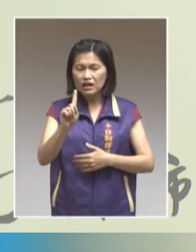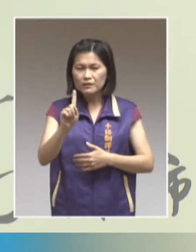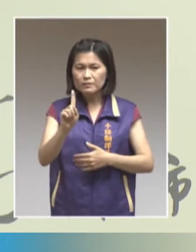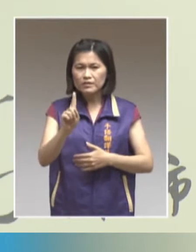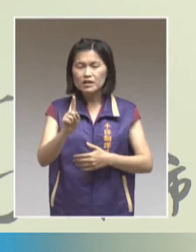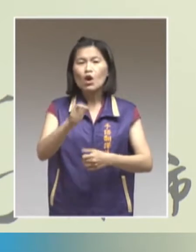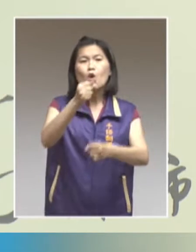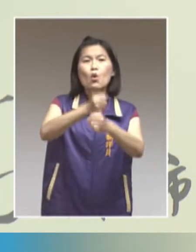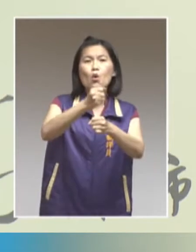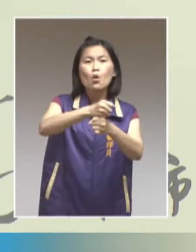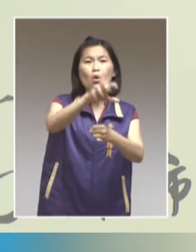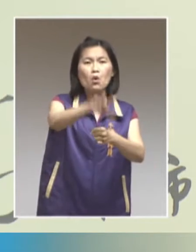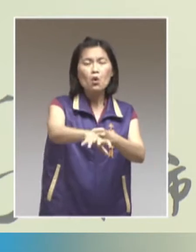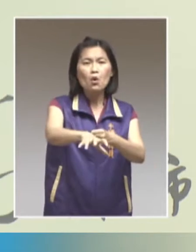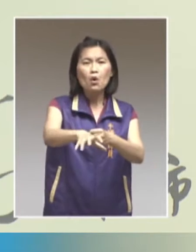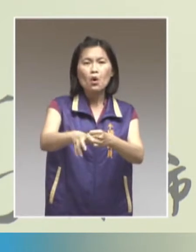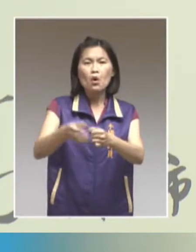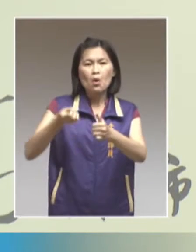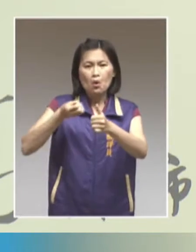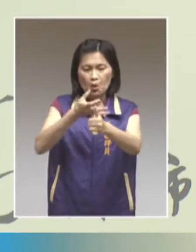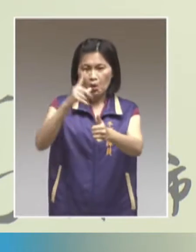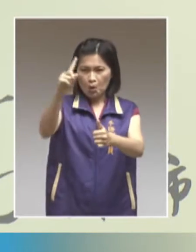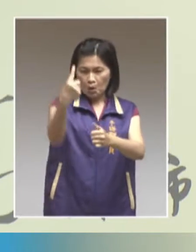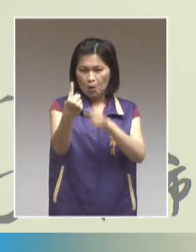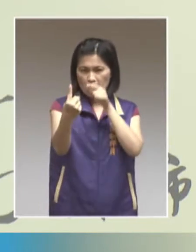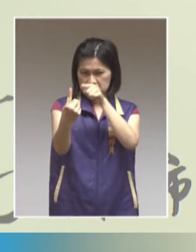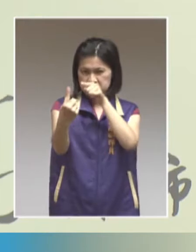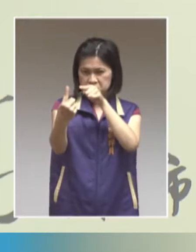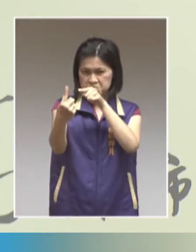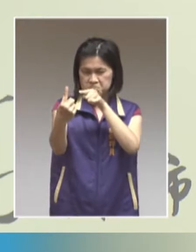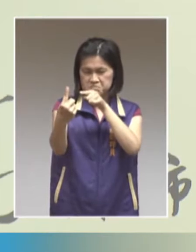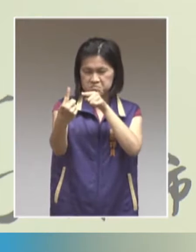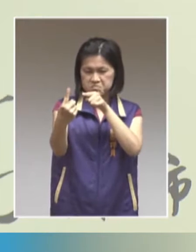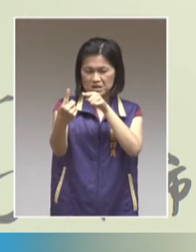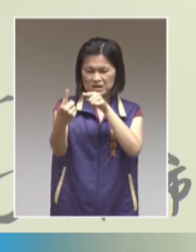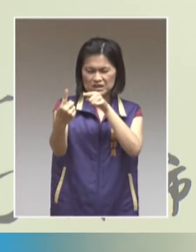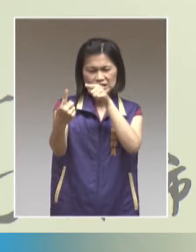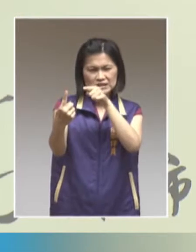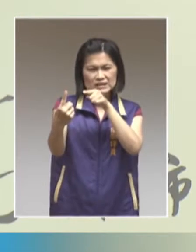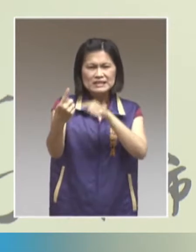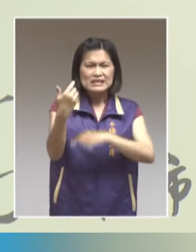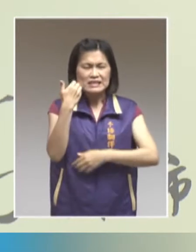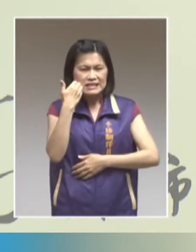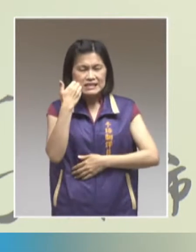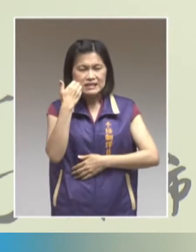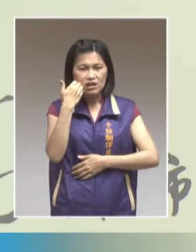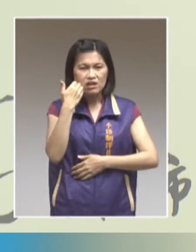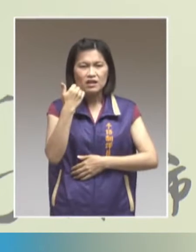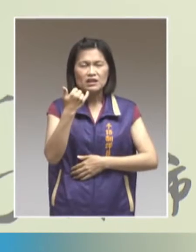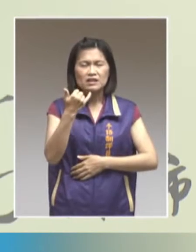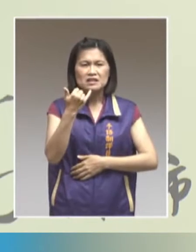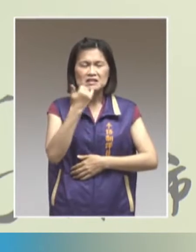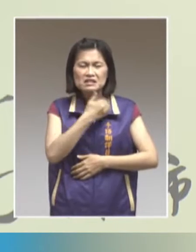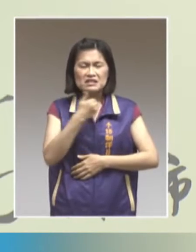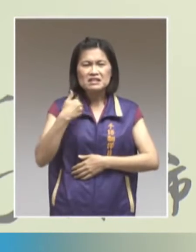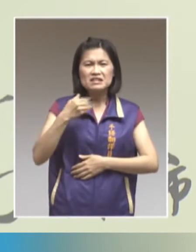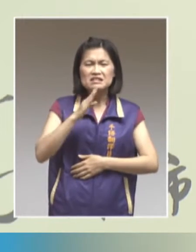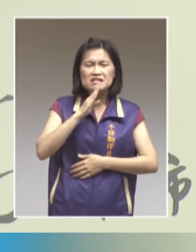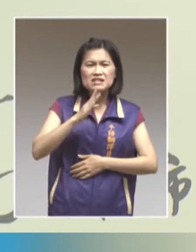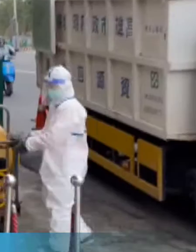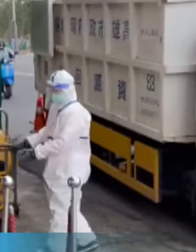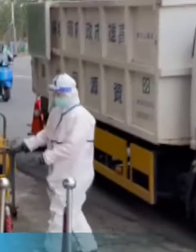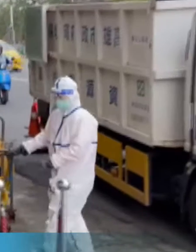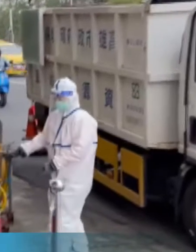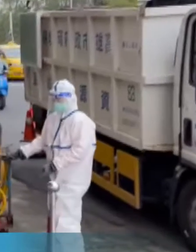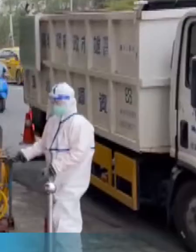源。好，那这个感染源呢，我们的推测，那可能有一位比较早发病的这个